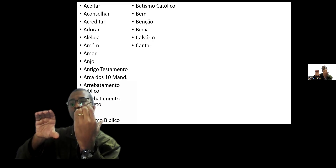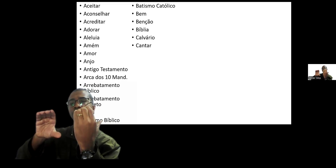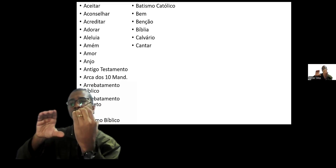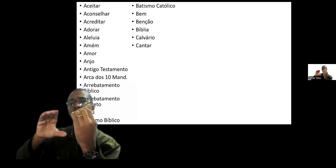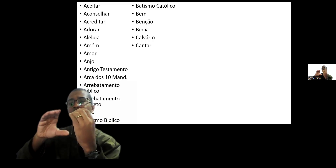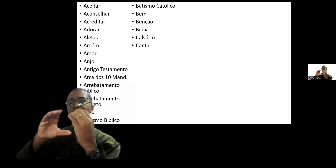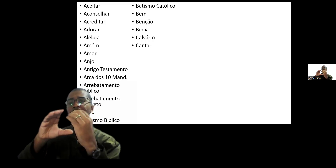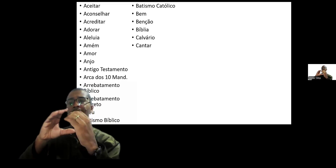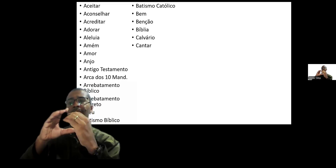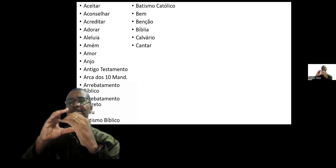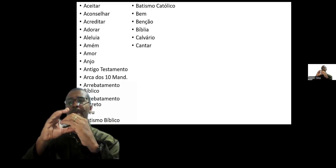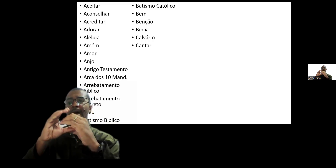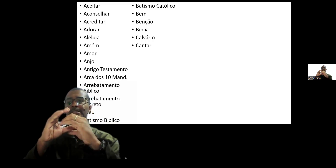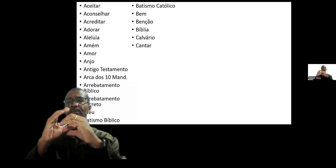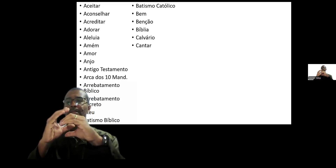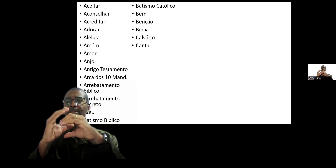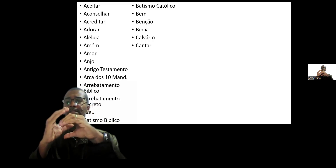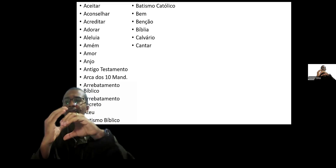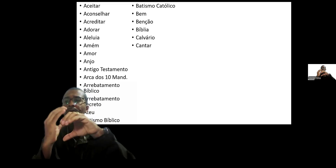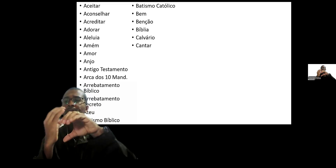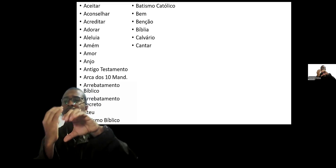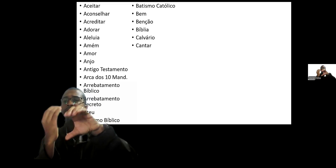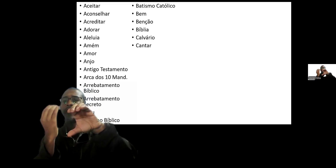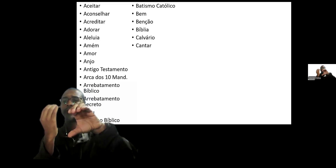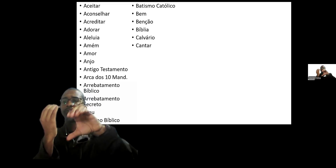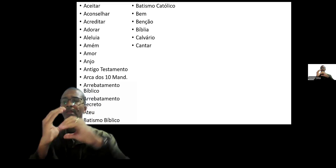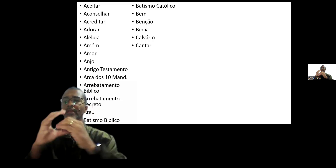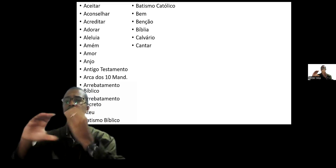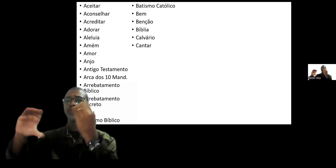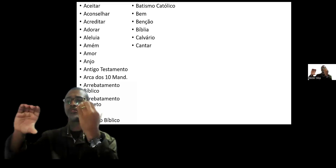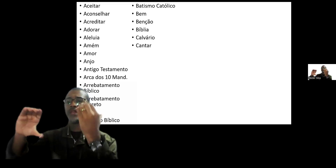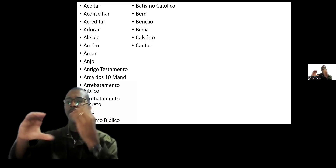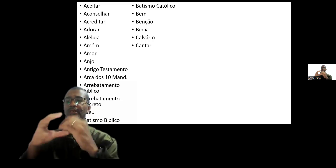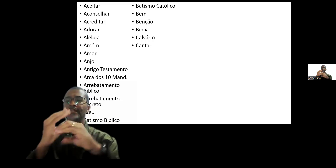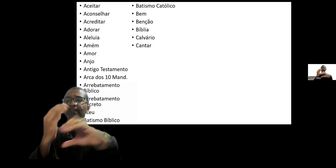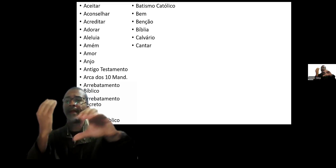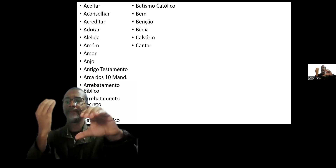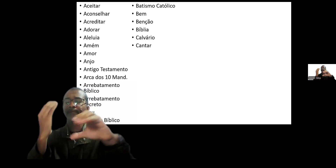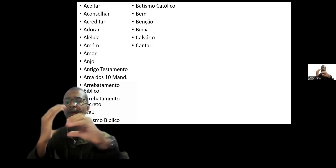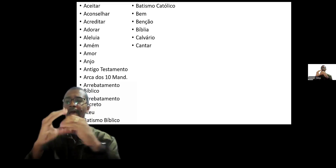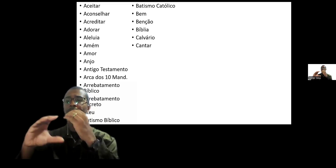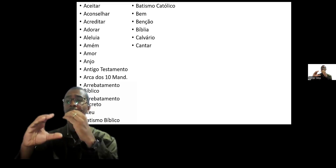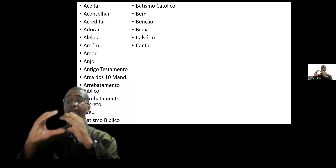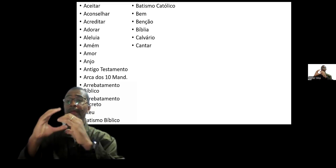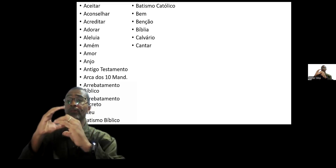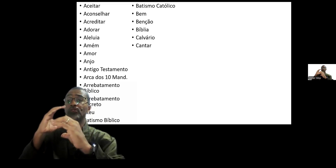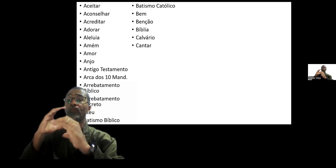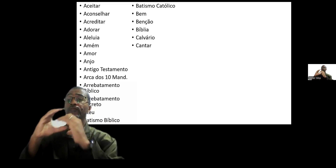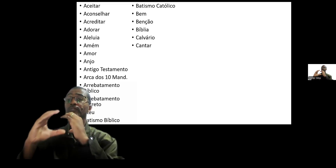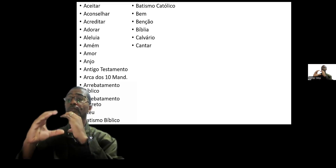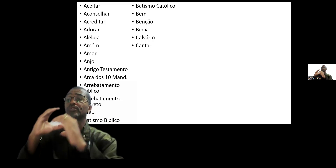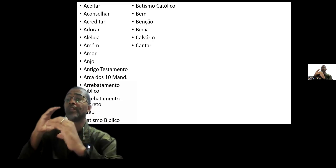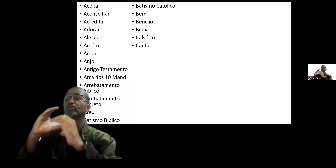a pessoa, e aí eles passam entre si, agora se inverte. Isso é o sinal de cantar, tá? Para que não